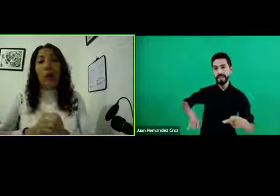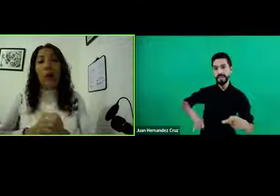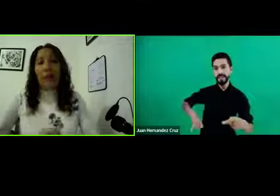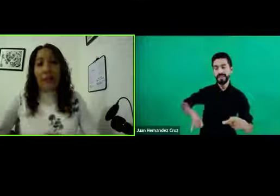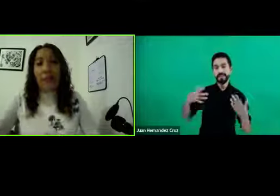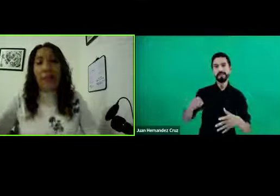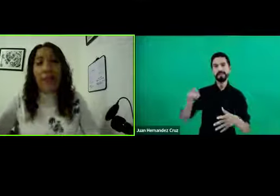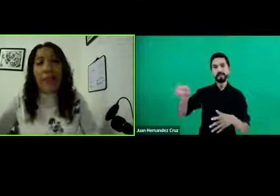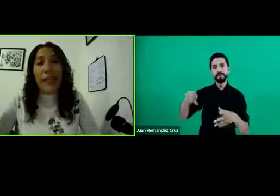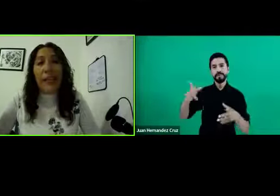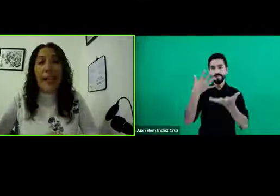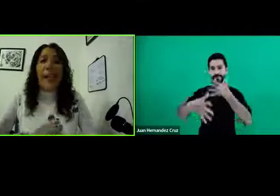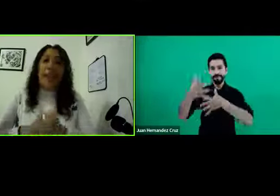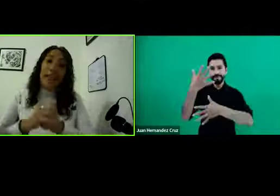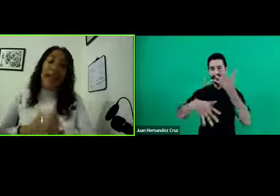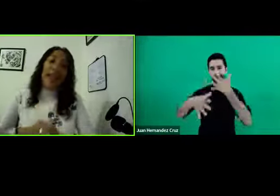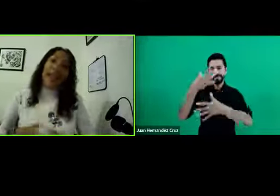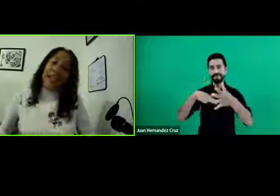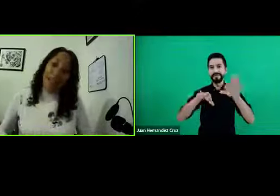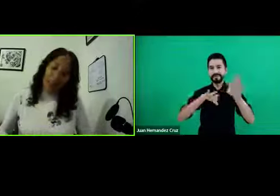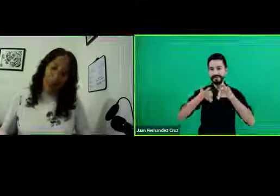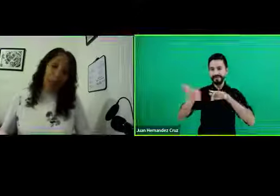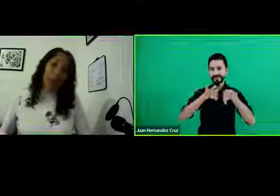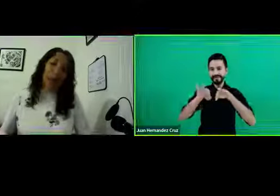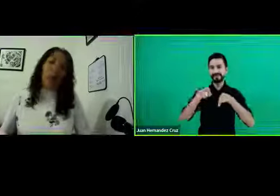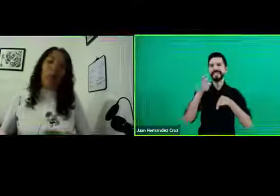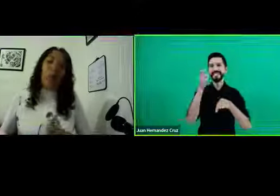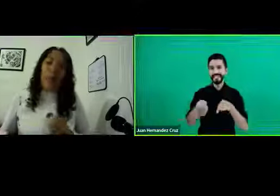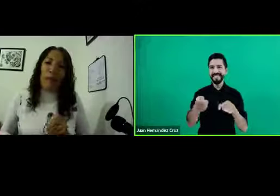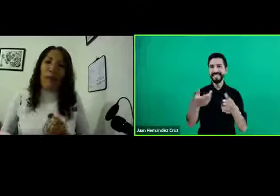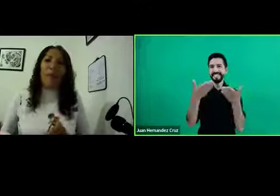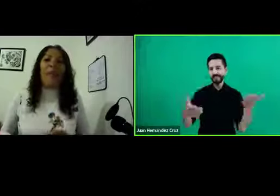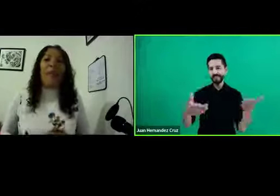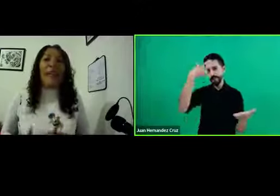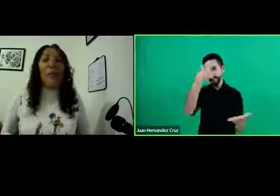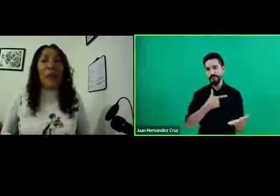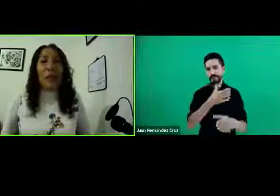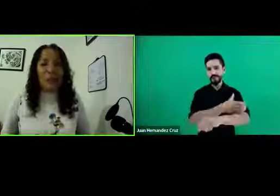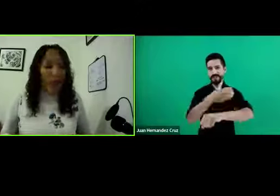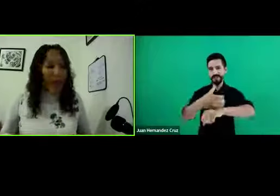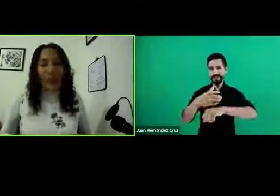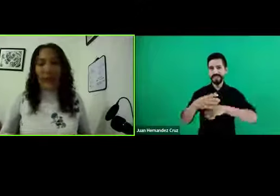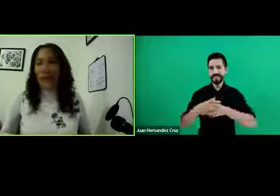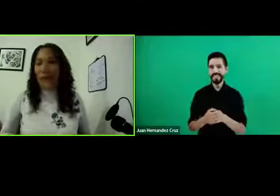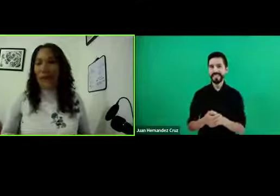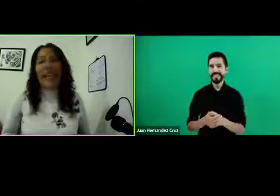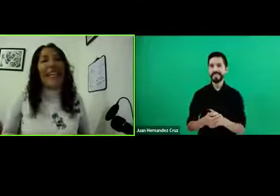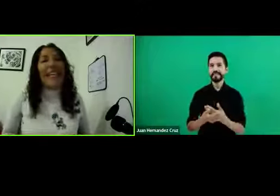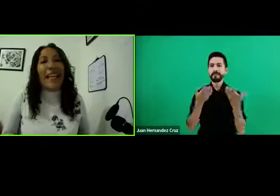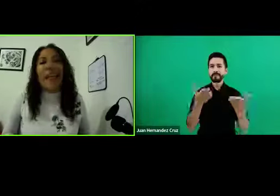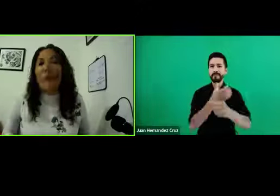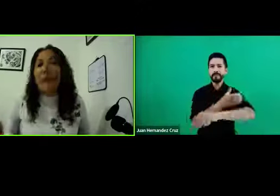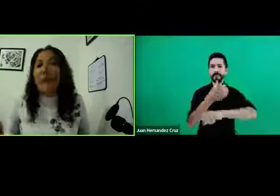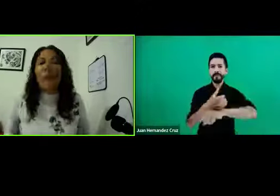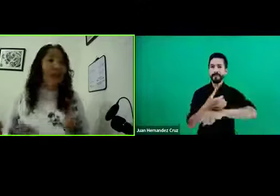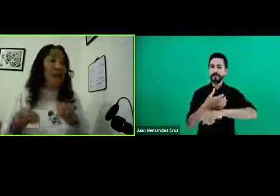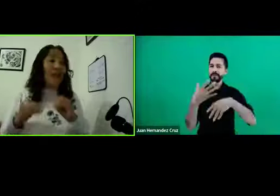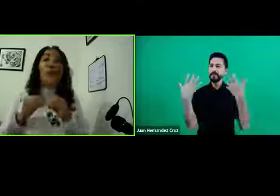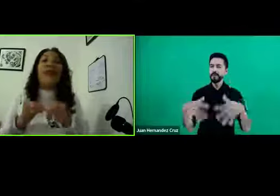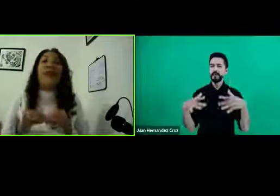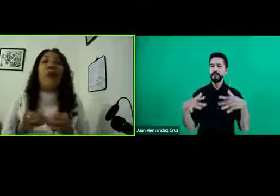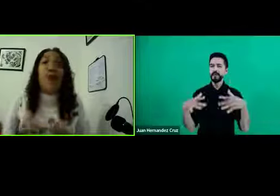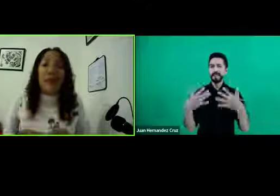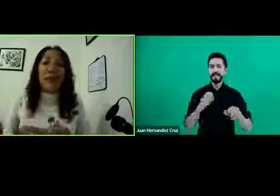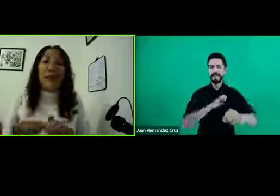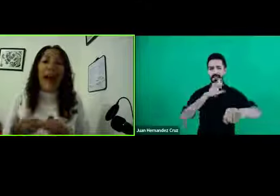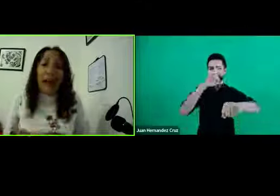con lengua de señas mexicana y que en esta noche nos acompaña. Y nos acompaña de una forma increíblemente especial.